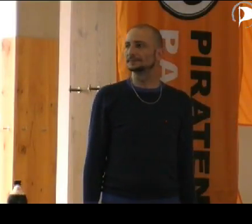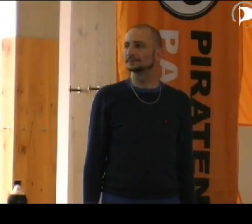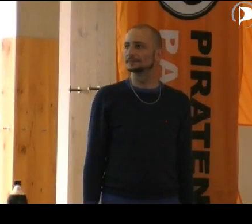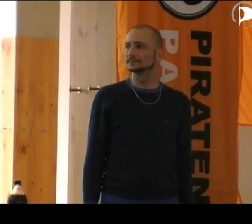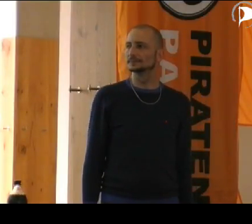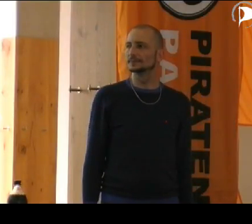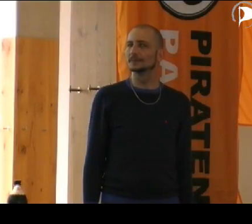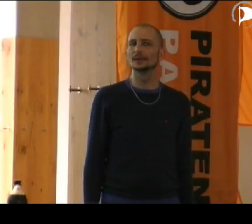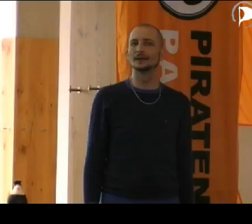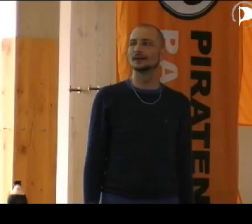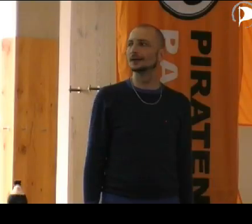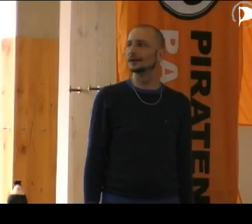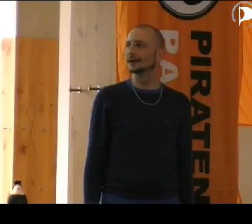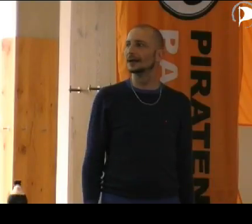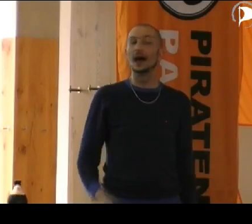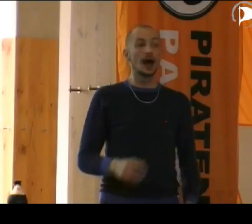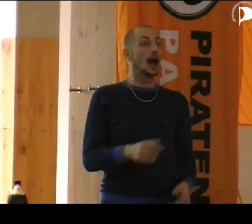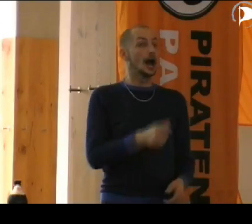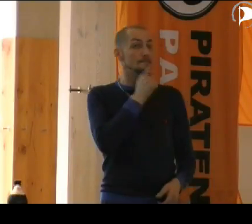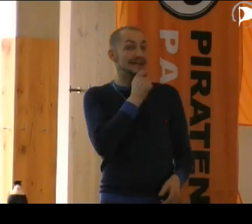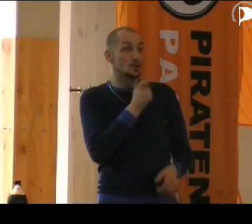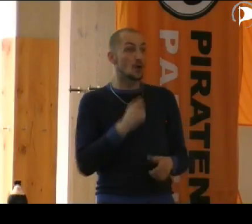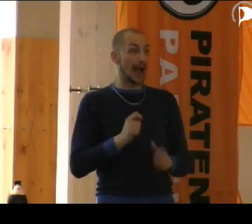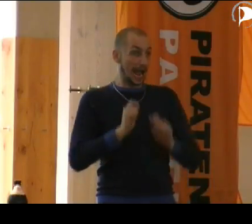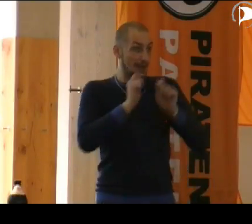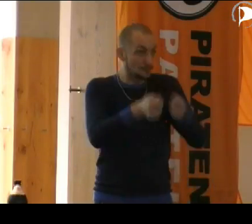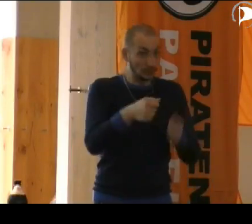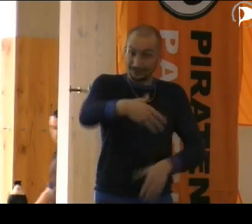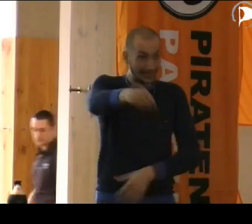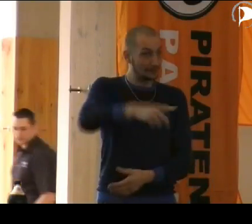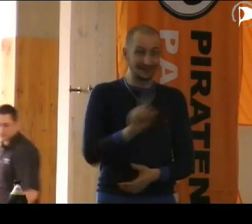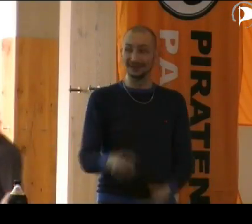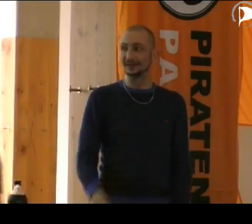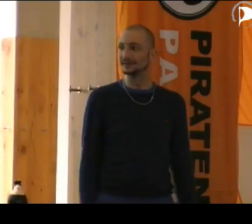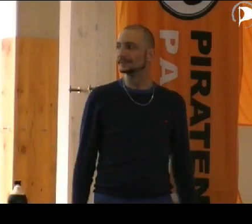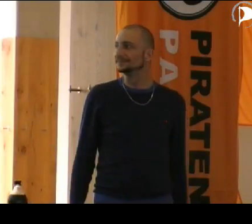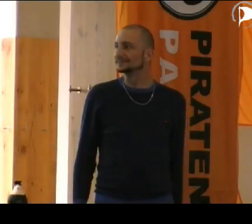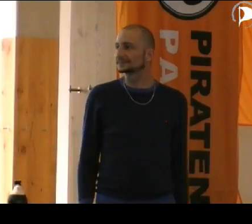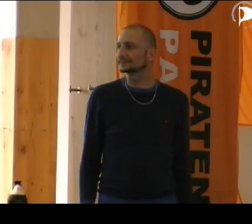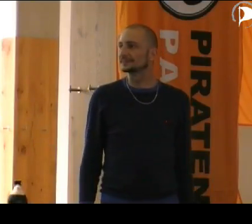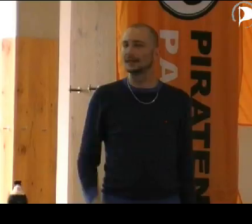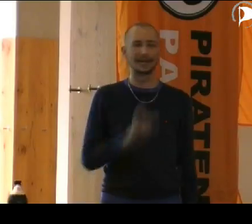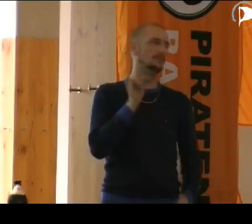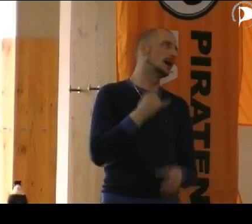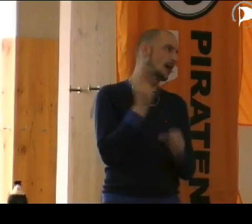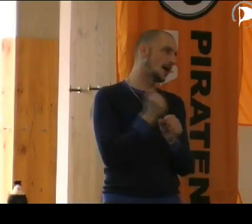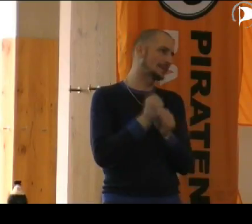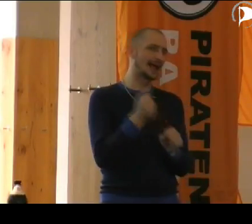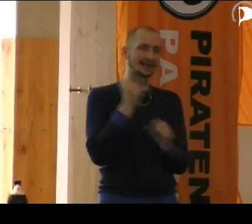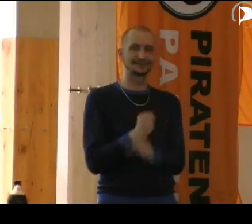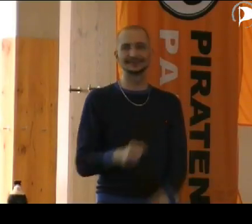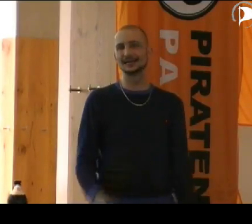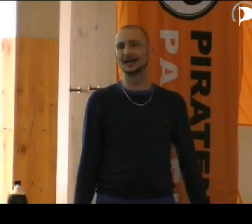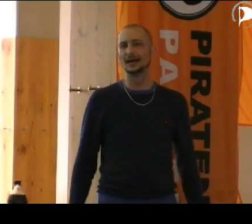er bietet man ihnen schon mal mikro an man nimmt es nicht immer muss heute okay